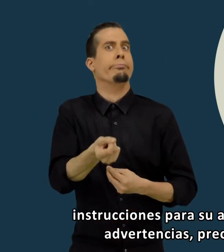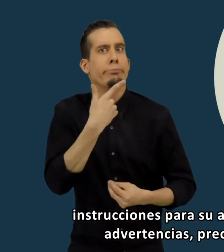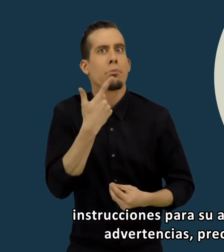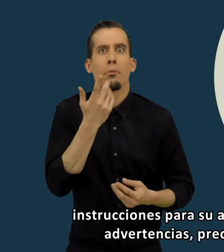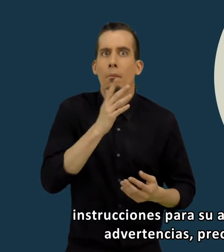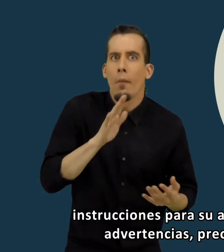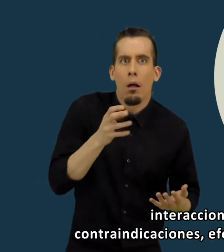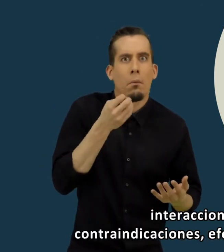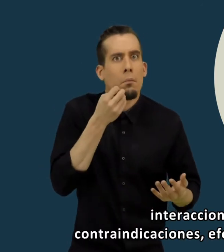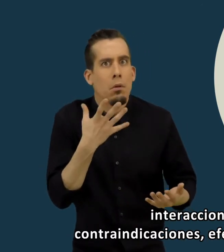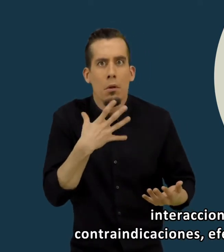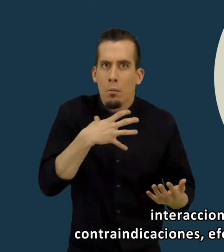interacciones,